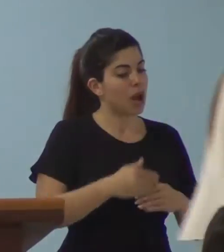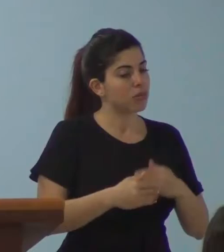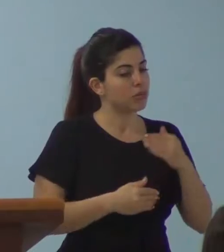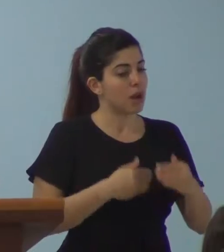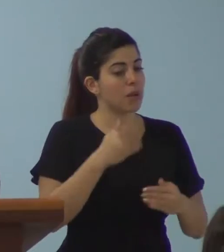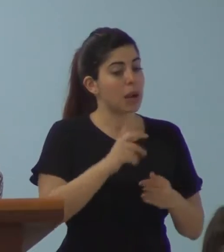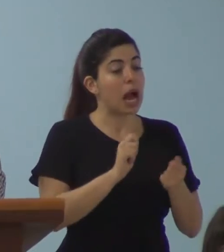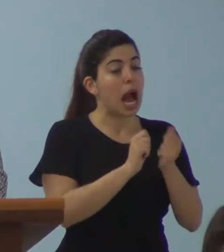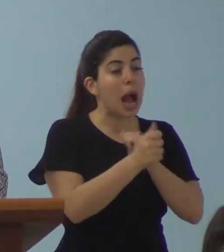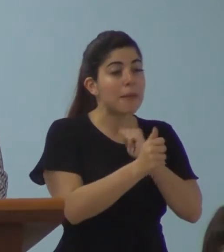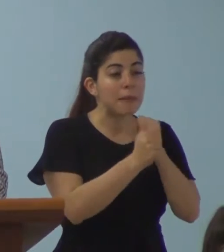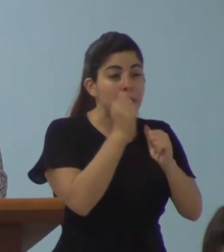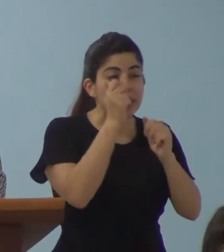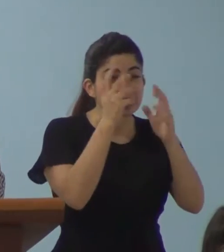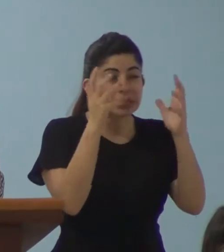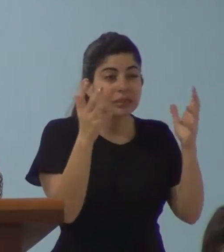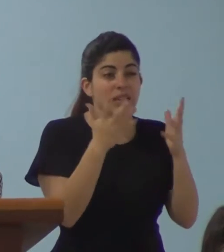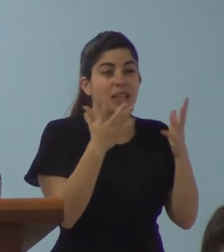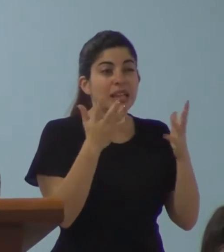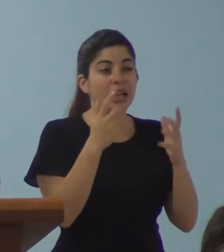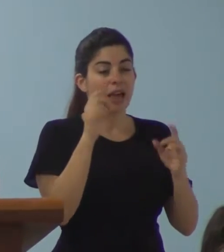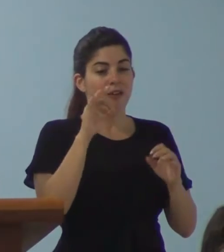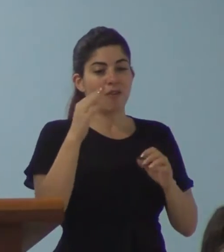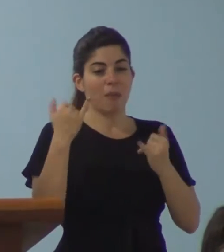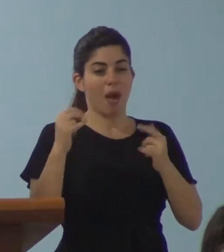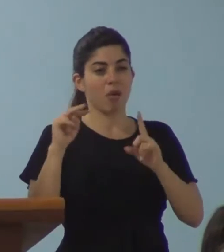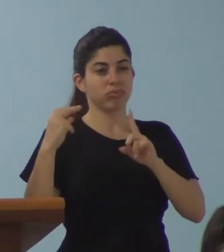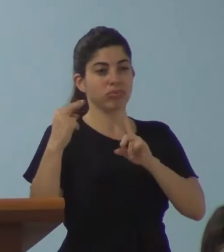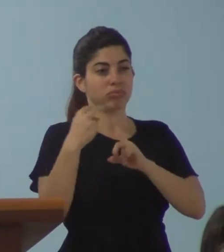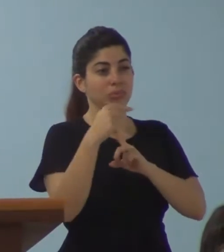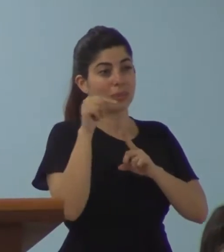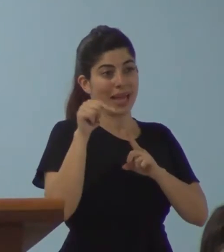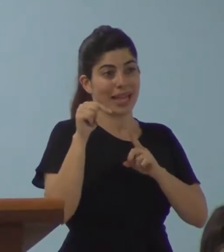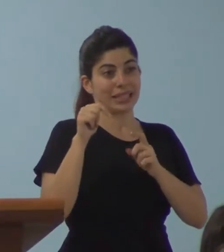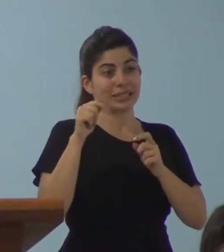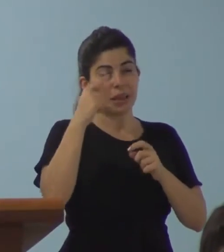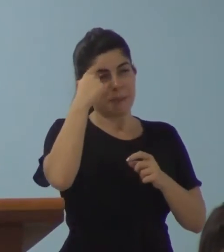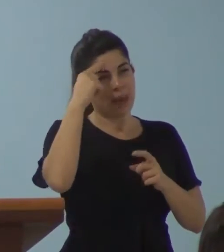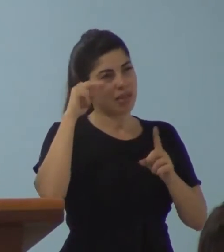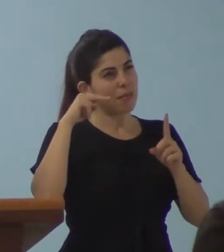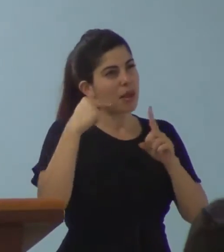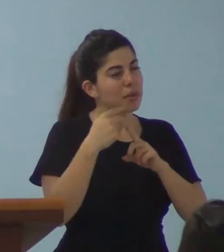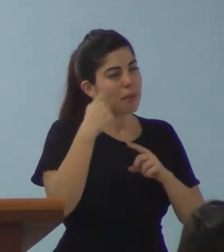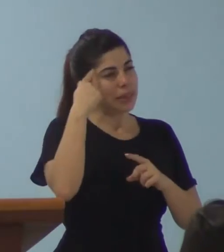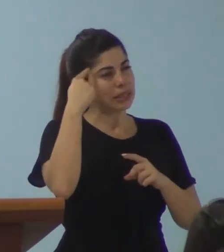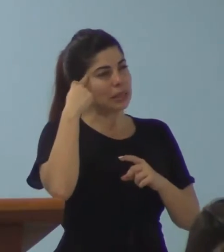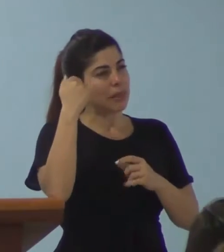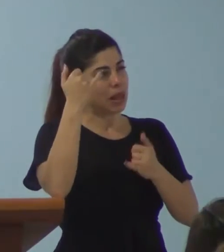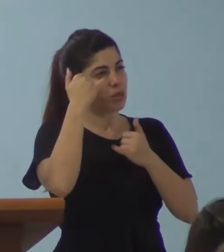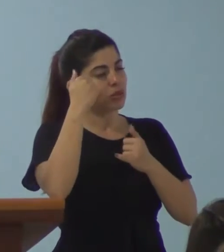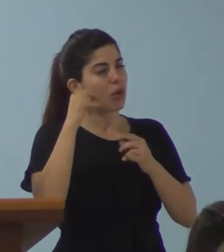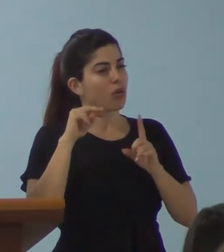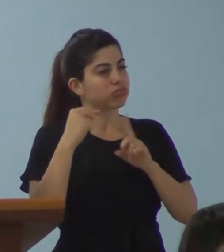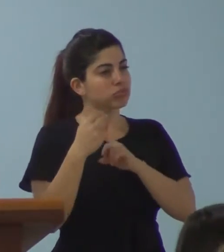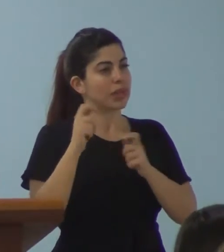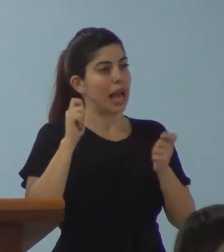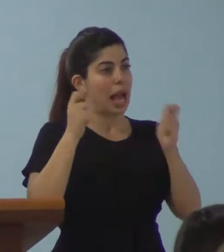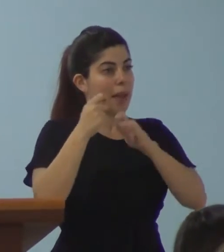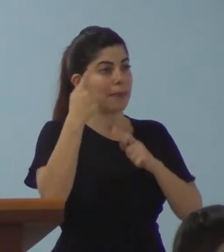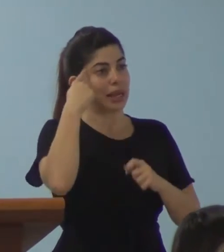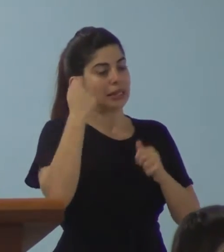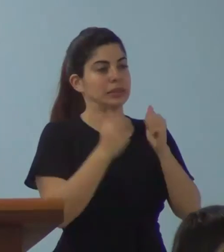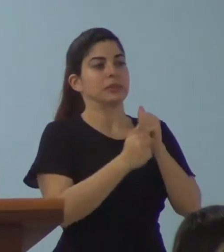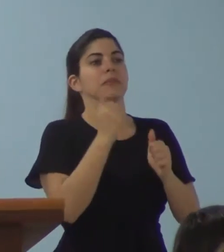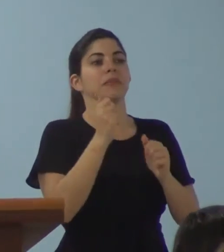cambio más grande es transformar los paradigmas que están en nuestra mente y en nuestro pensamiento. Por